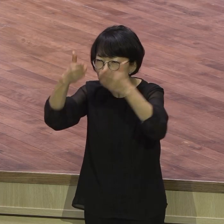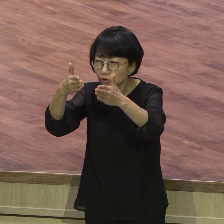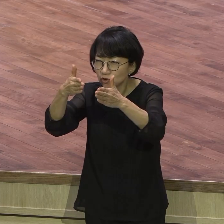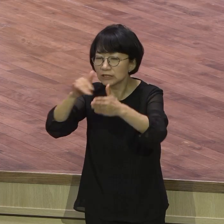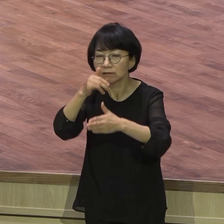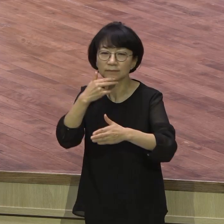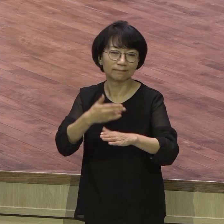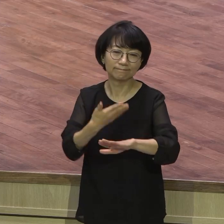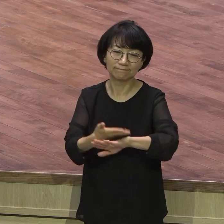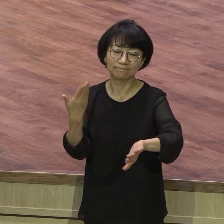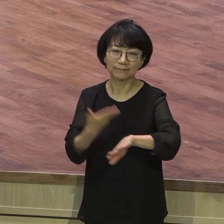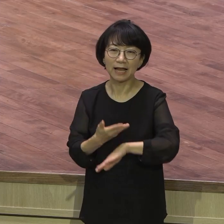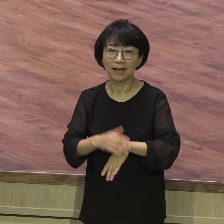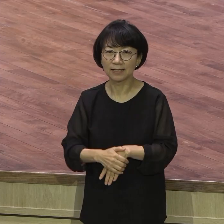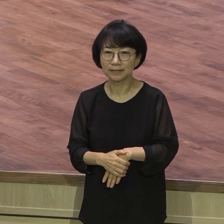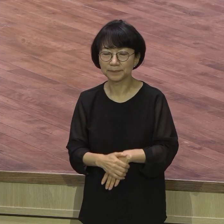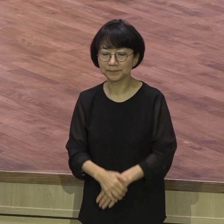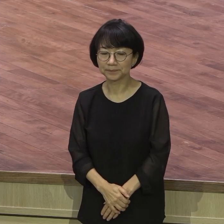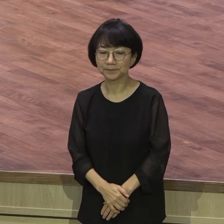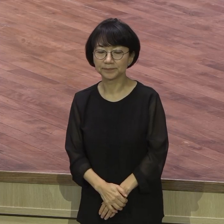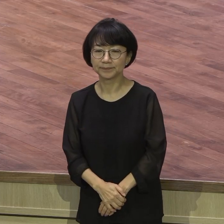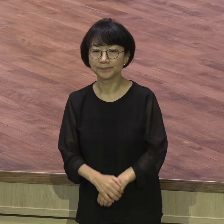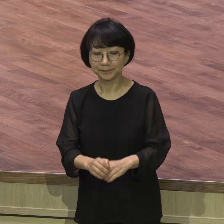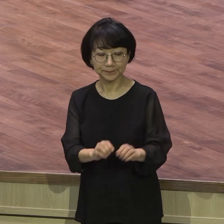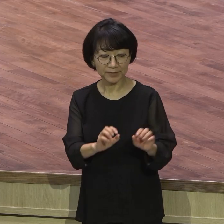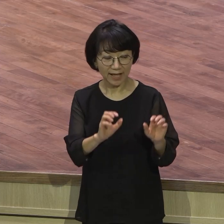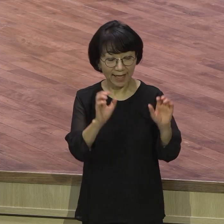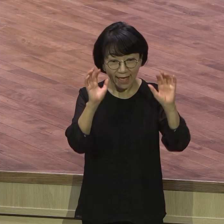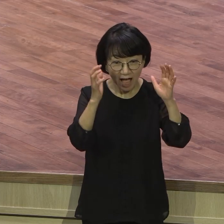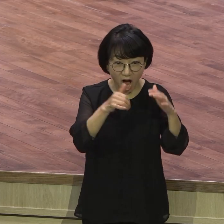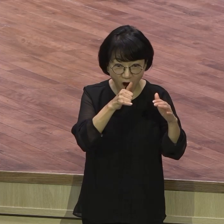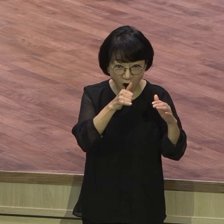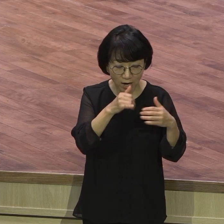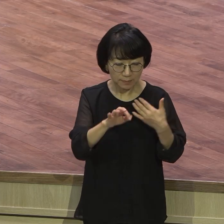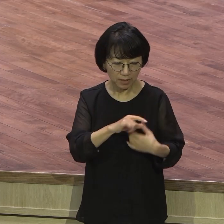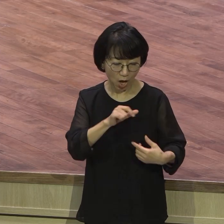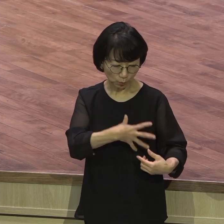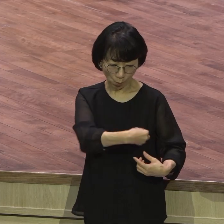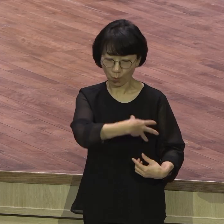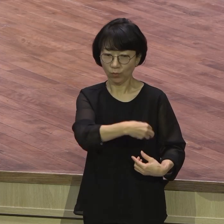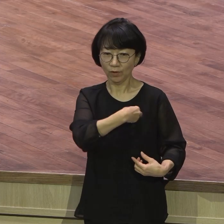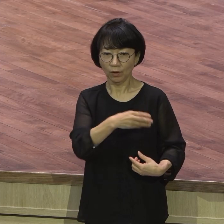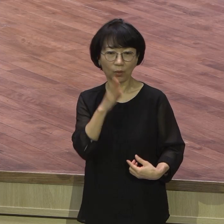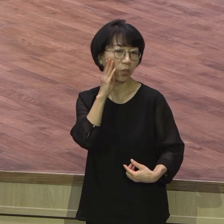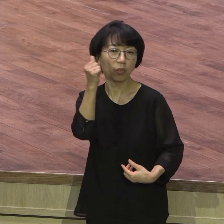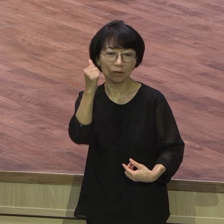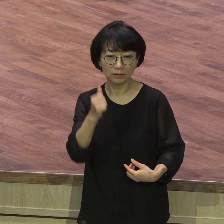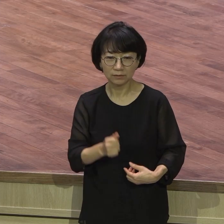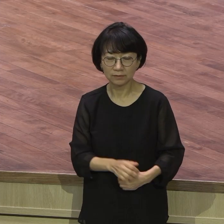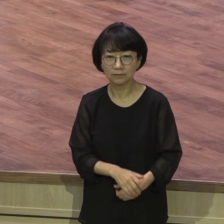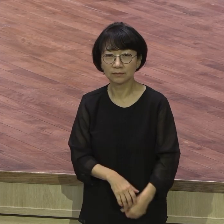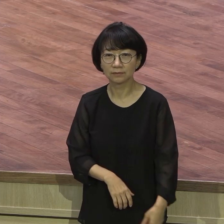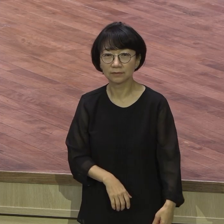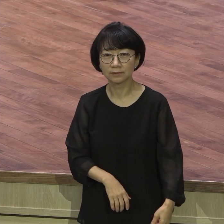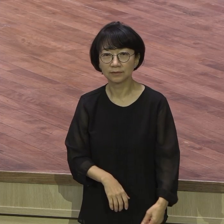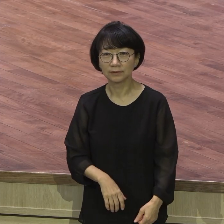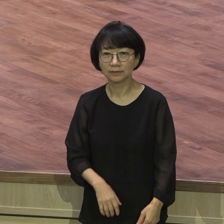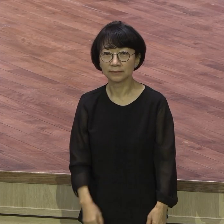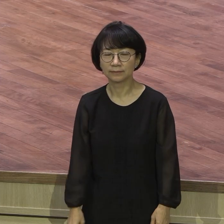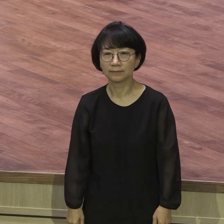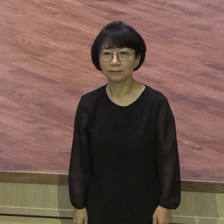젖을요 젖을 빨 아기가 있어면요 젖이 말이야 막 팍팍팍 나옵니다 아기 막